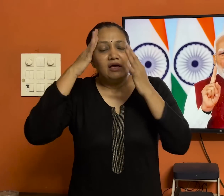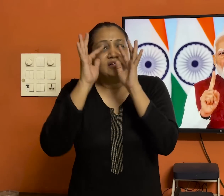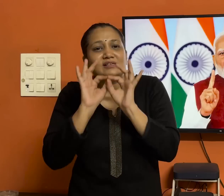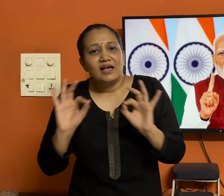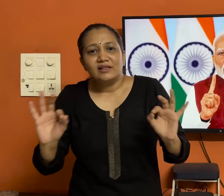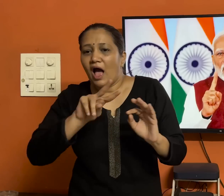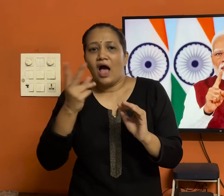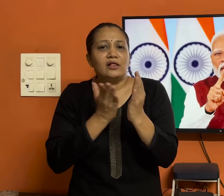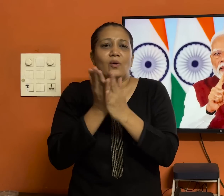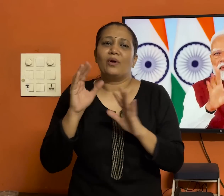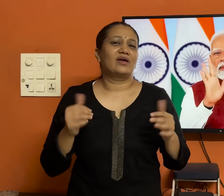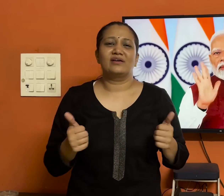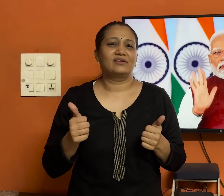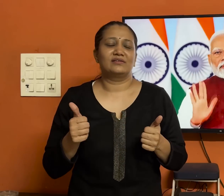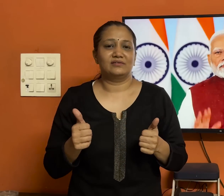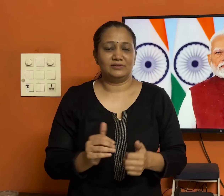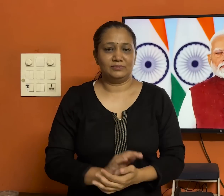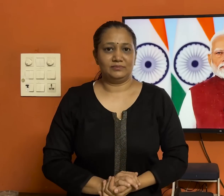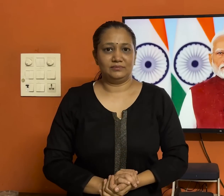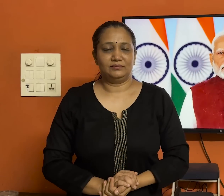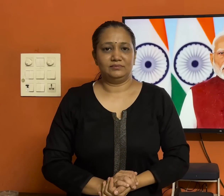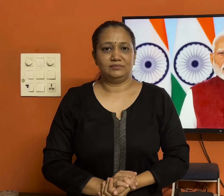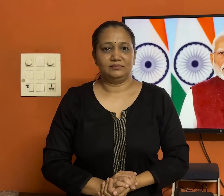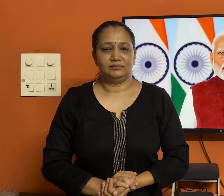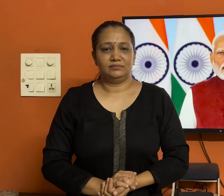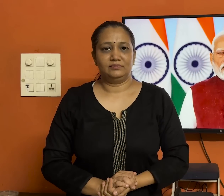शांति का कोई रास्ता नहीं है।